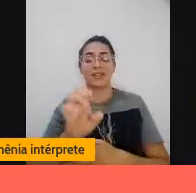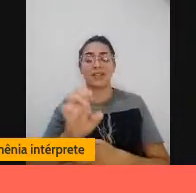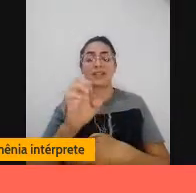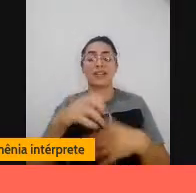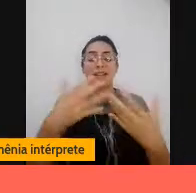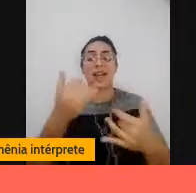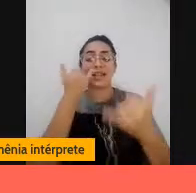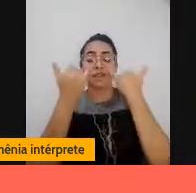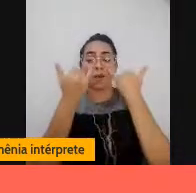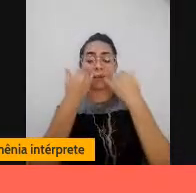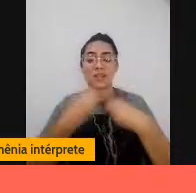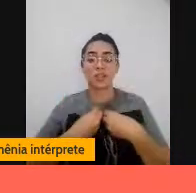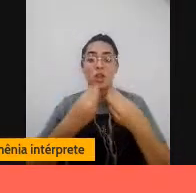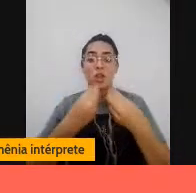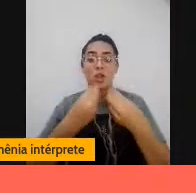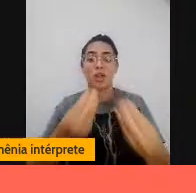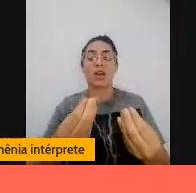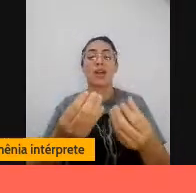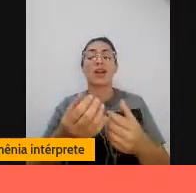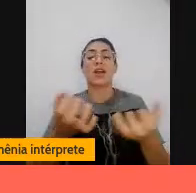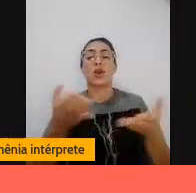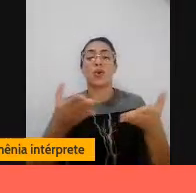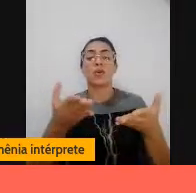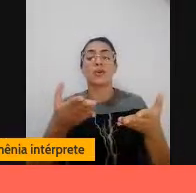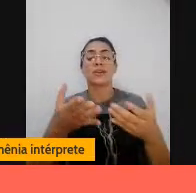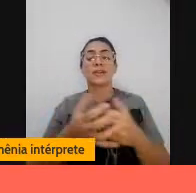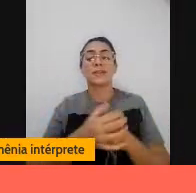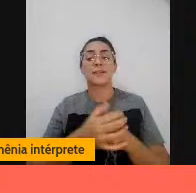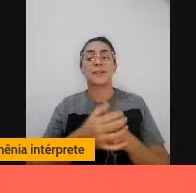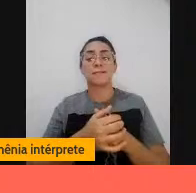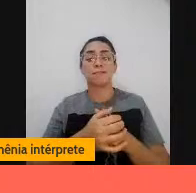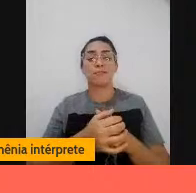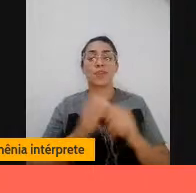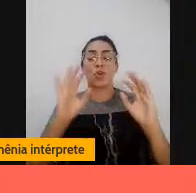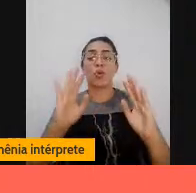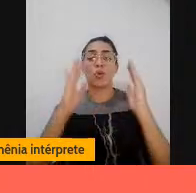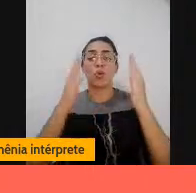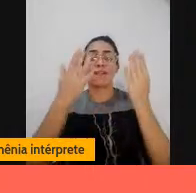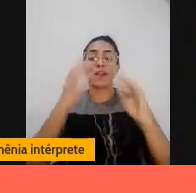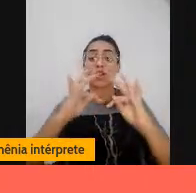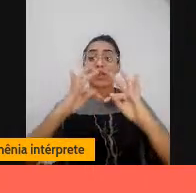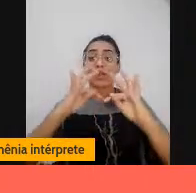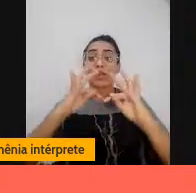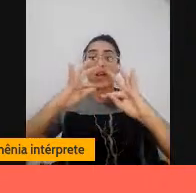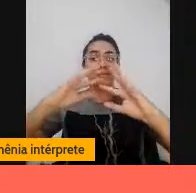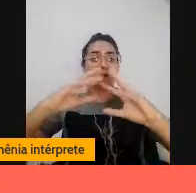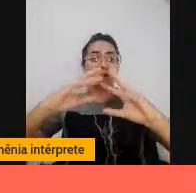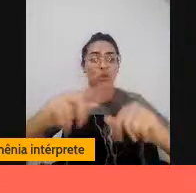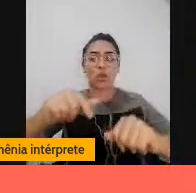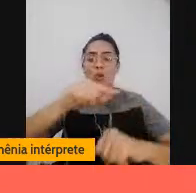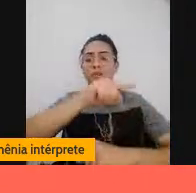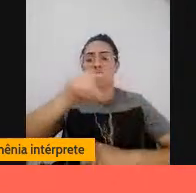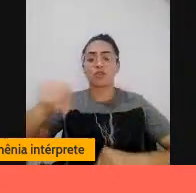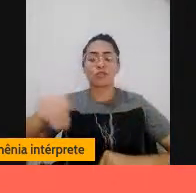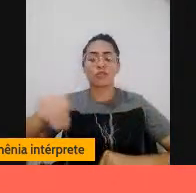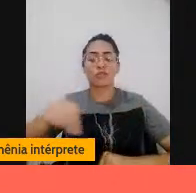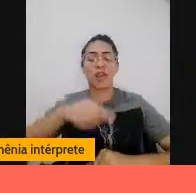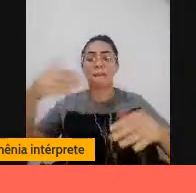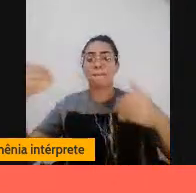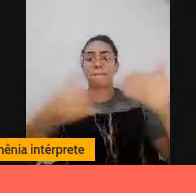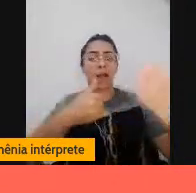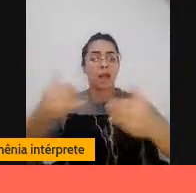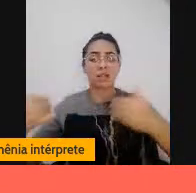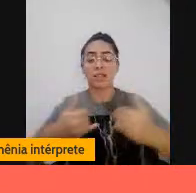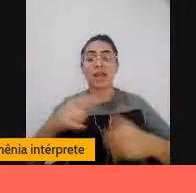informação, eu só queria ressaltar que o evento foi feito para todos e todas e todes que participaram. Nós tivemos, ao